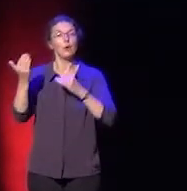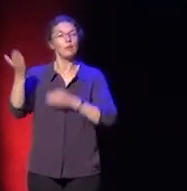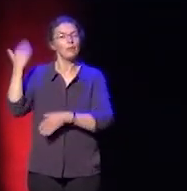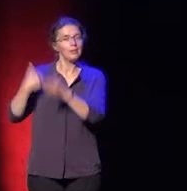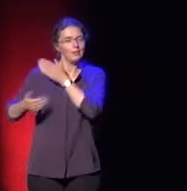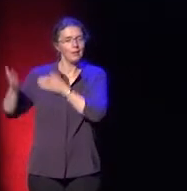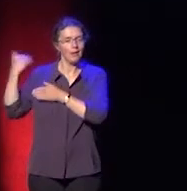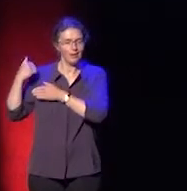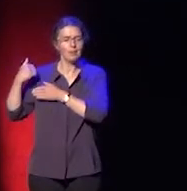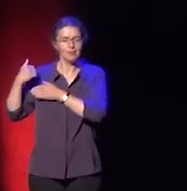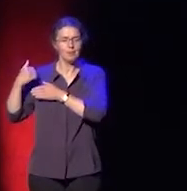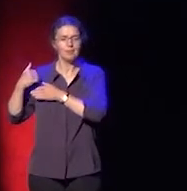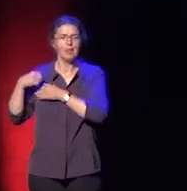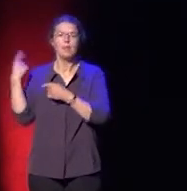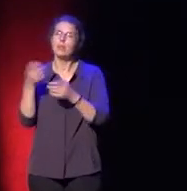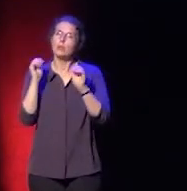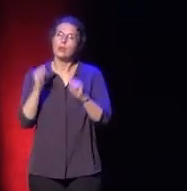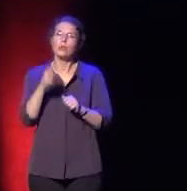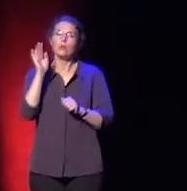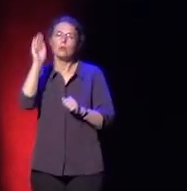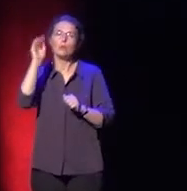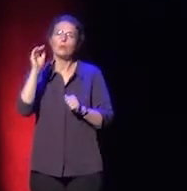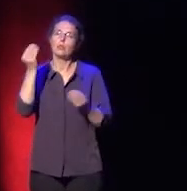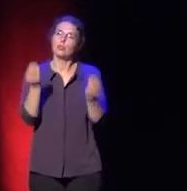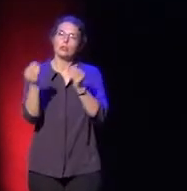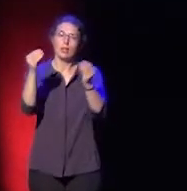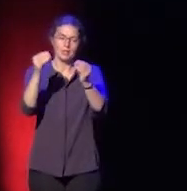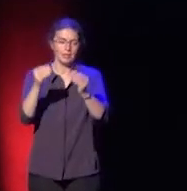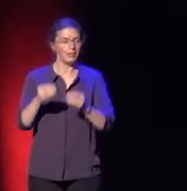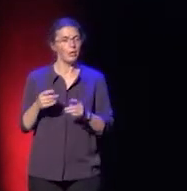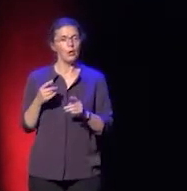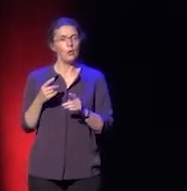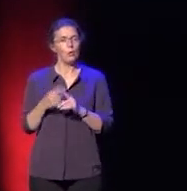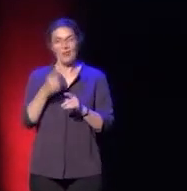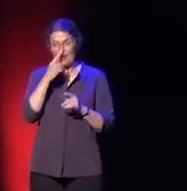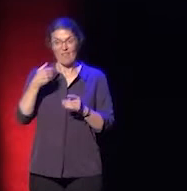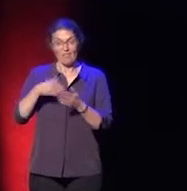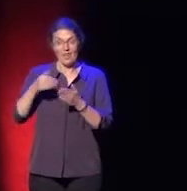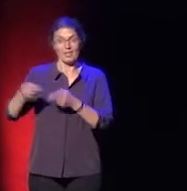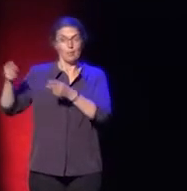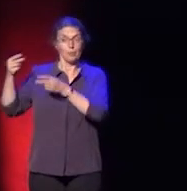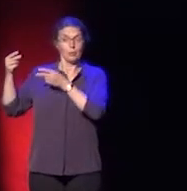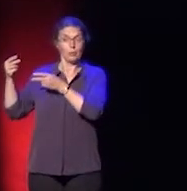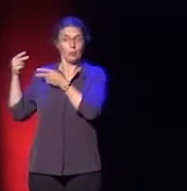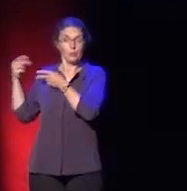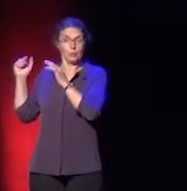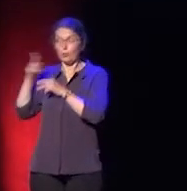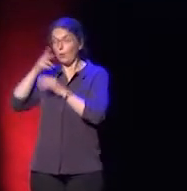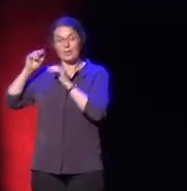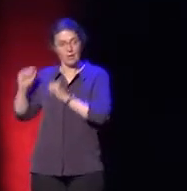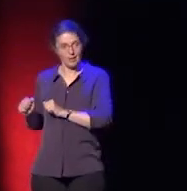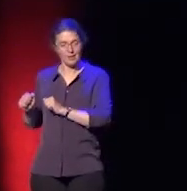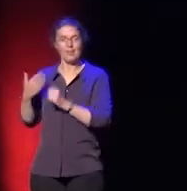Vergangenheit lässt uns die Zukunft gestalten, und je weiter man zurückblicken kann,